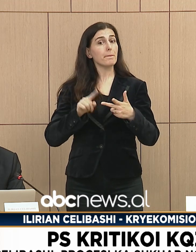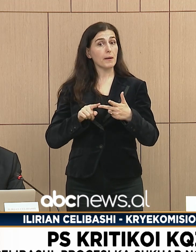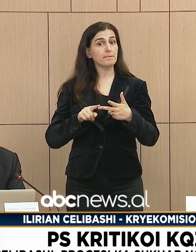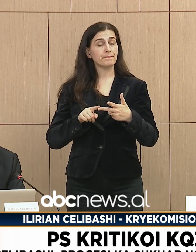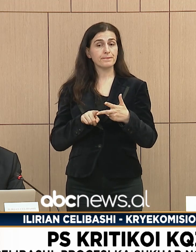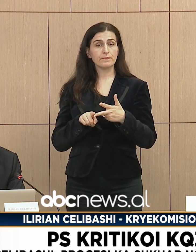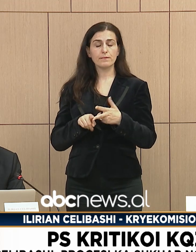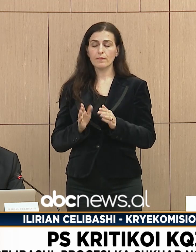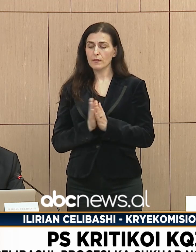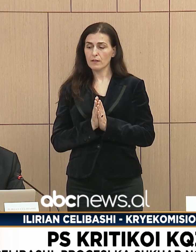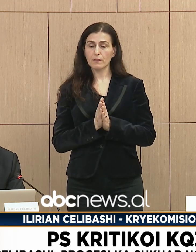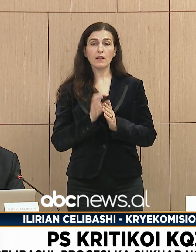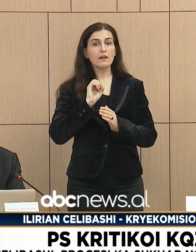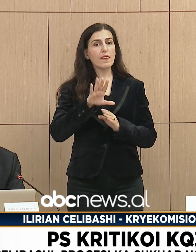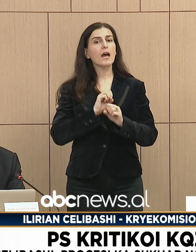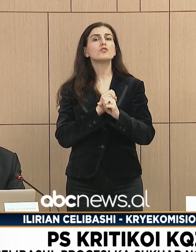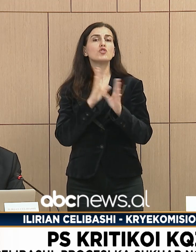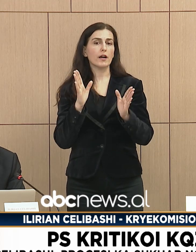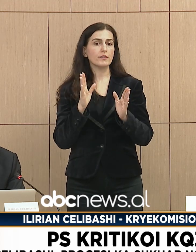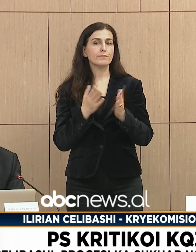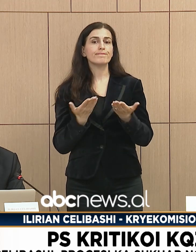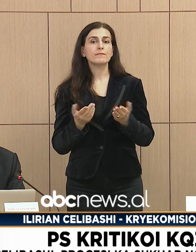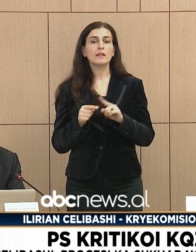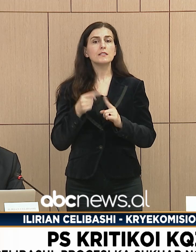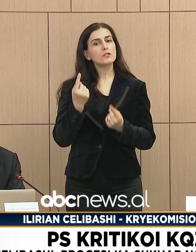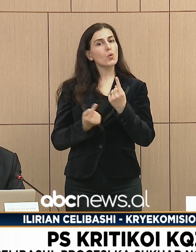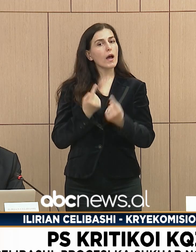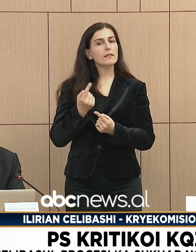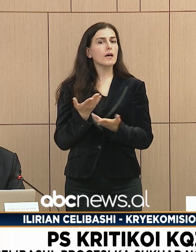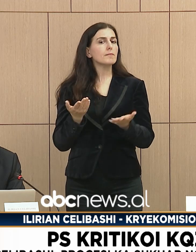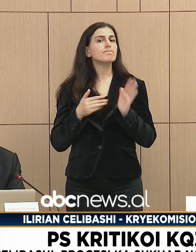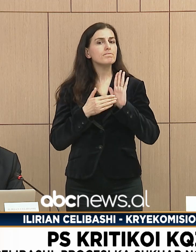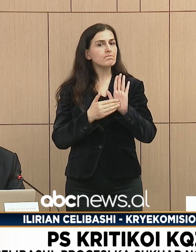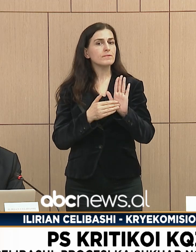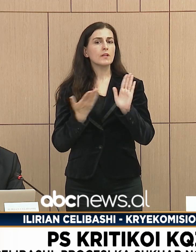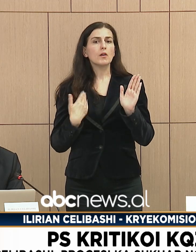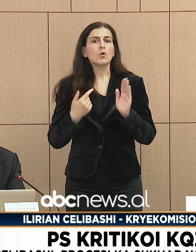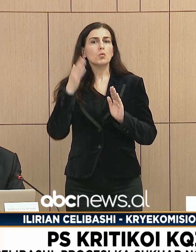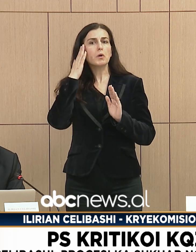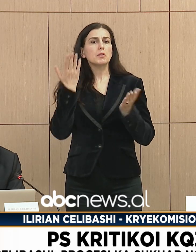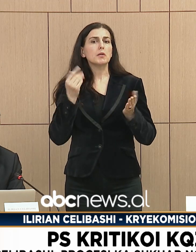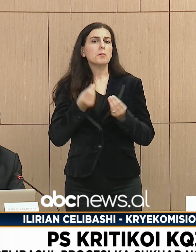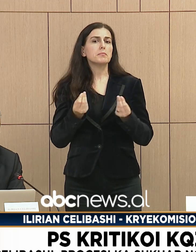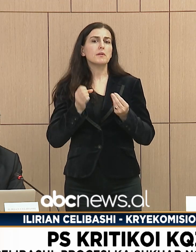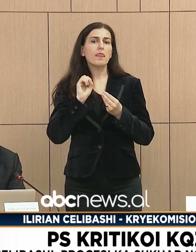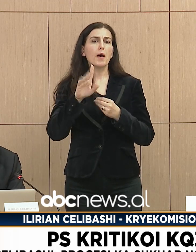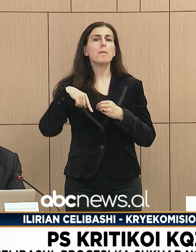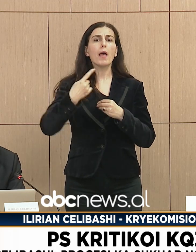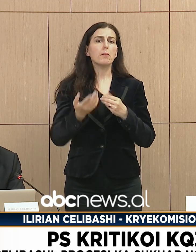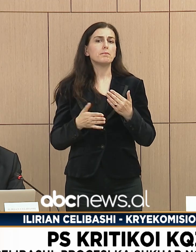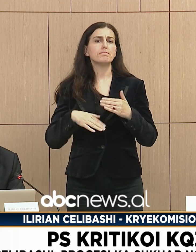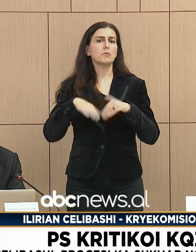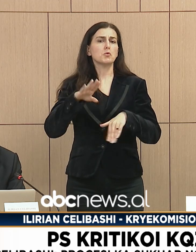Ne e kemi thënë qartë se si është situata, nuk e di çfarë nevoje ka për të thënë më shumë se çfarë kemi